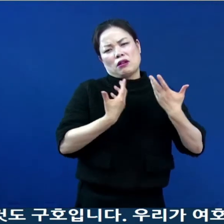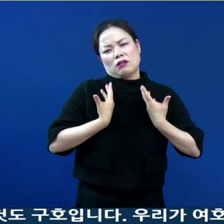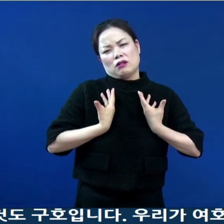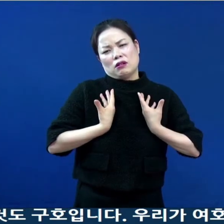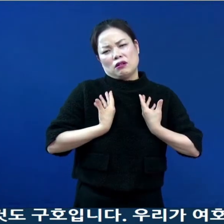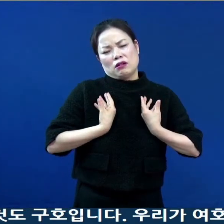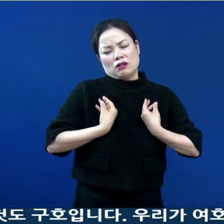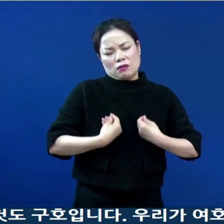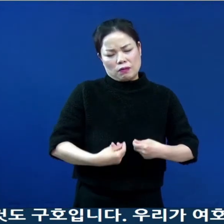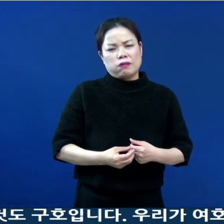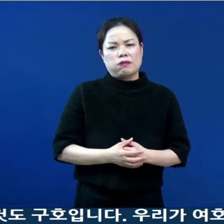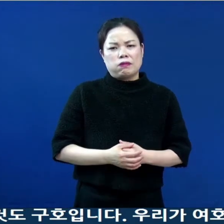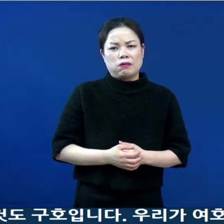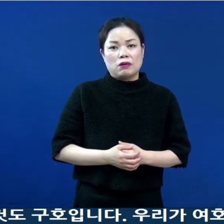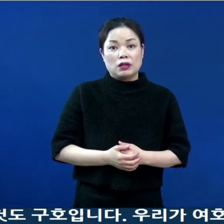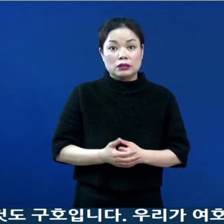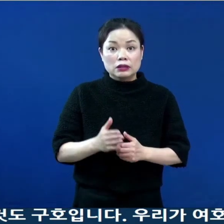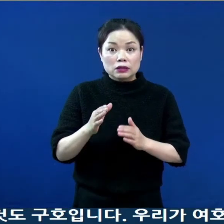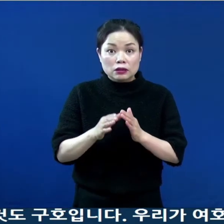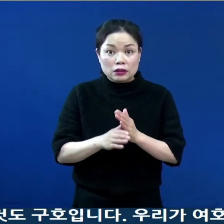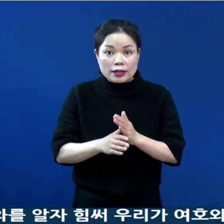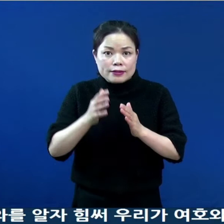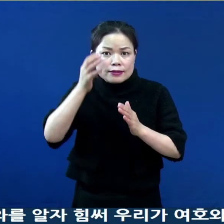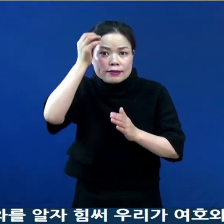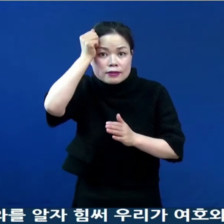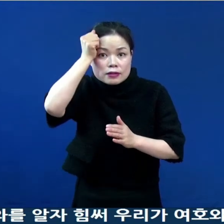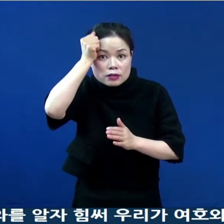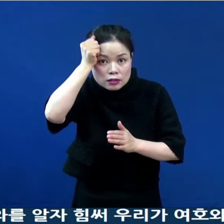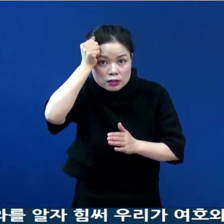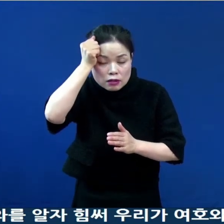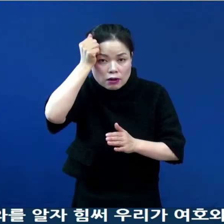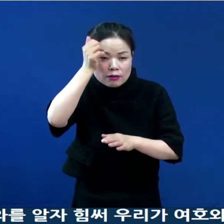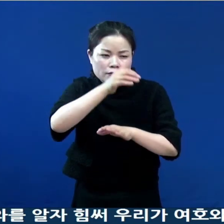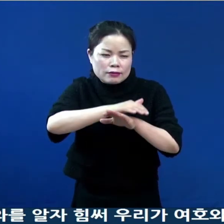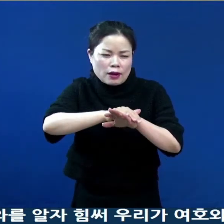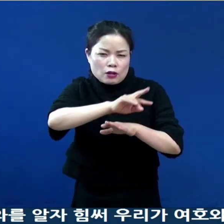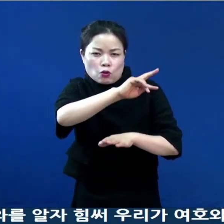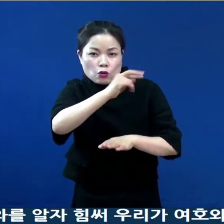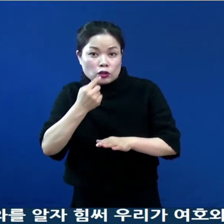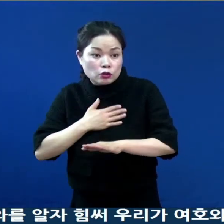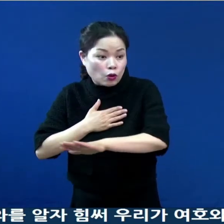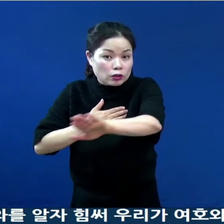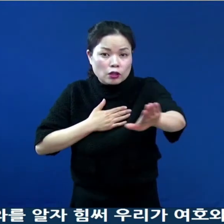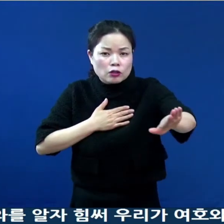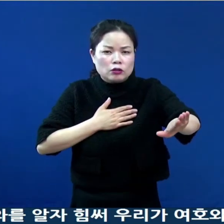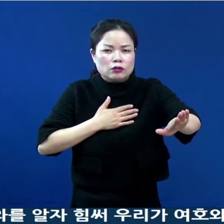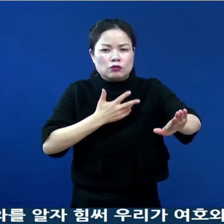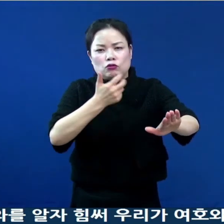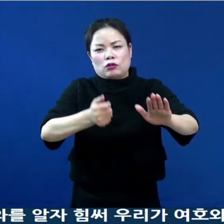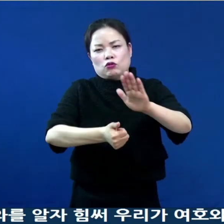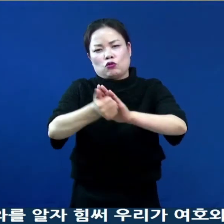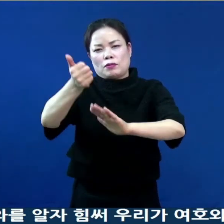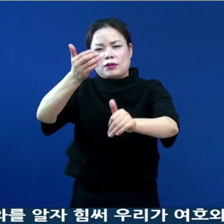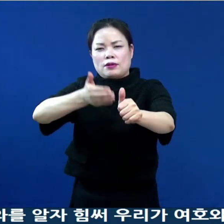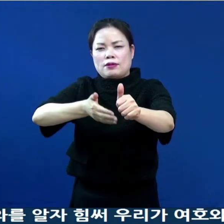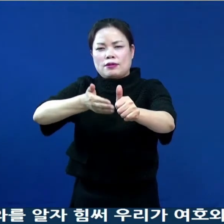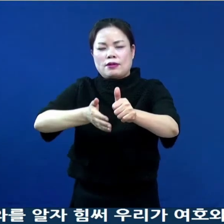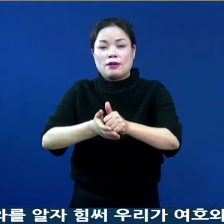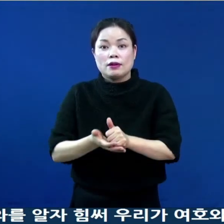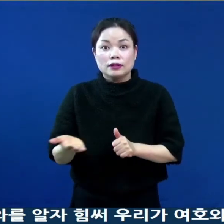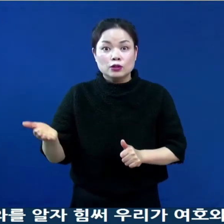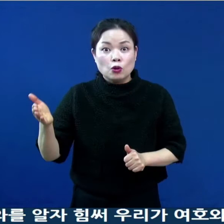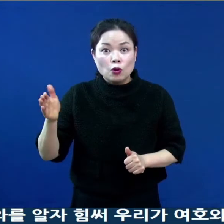실족합니다. 그때 기억하고 잘 돌이키는 저와 여러분 되기를 주 안에서 소망합니다.